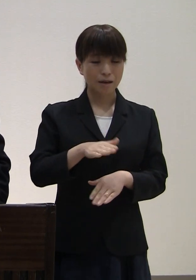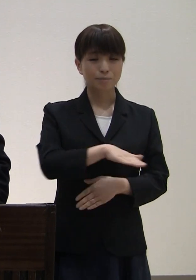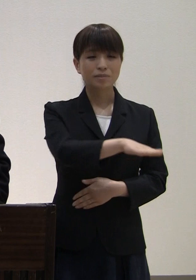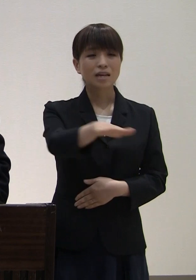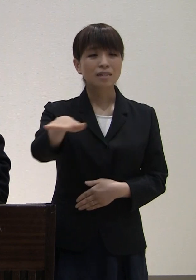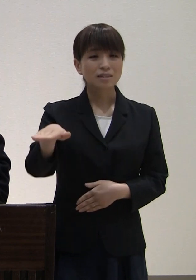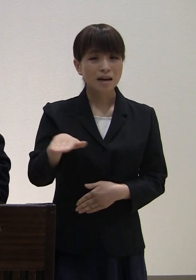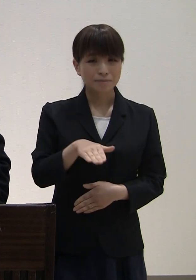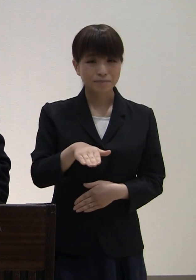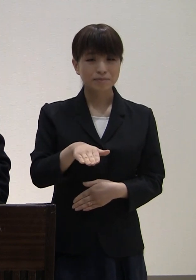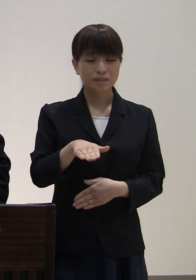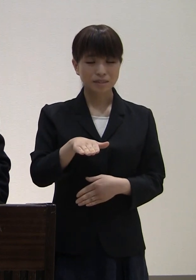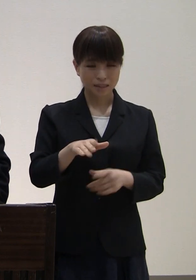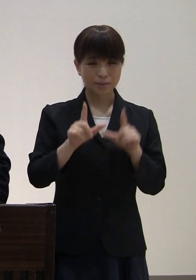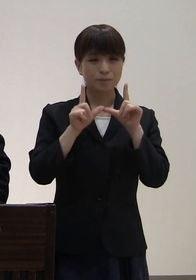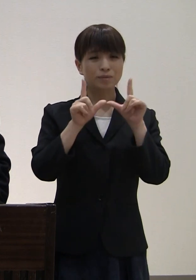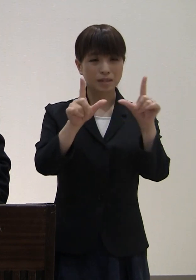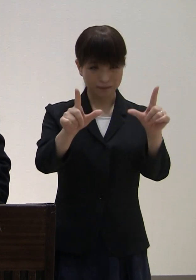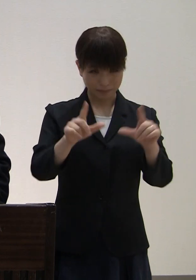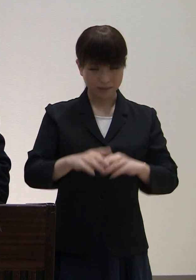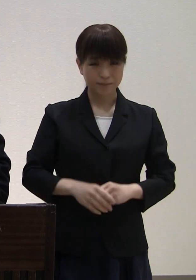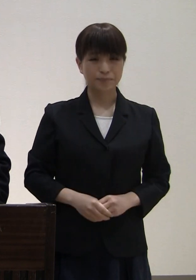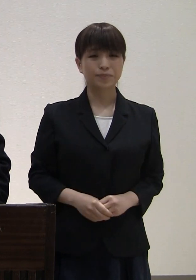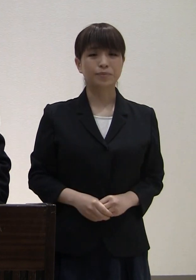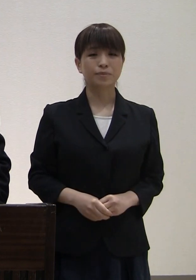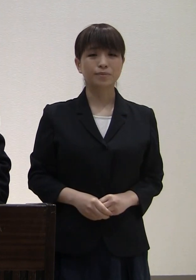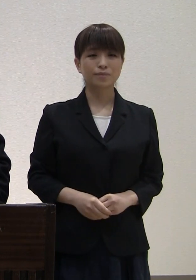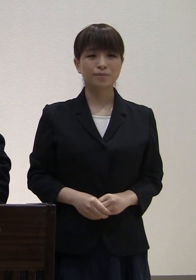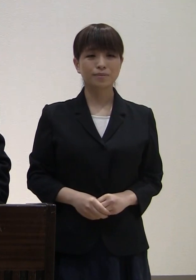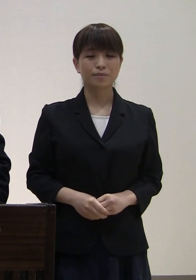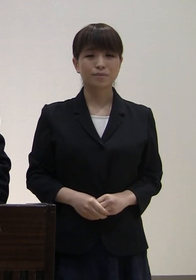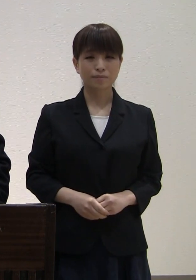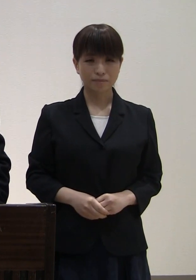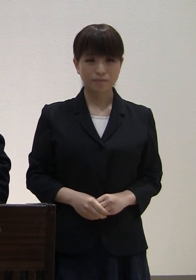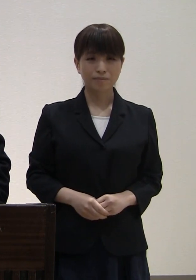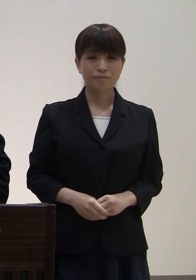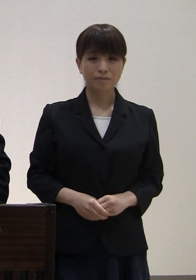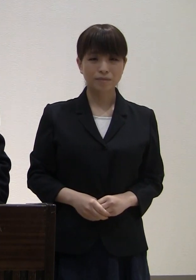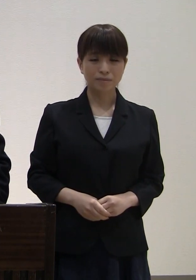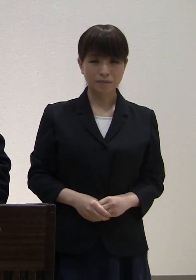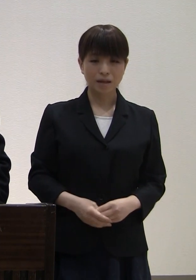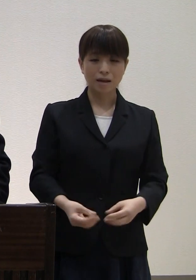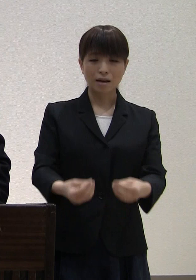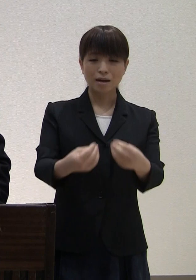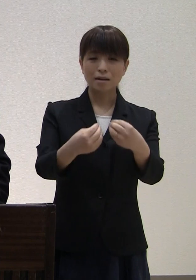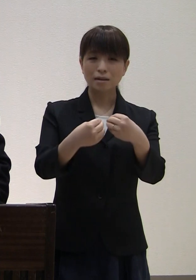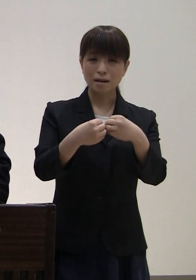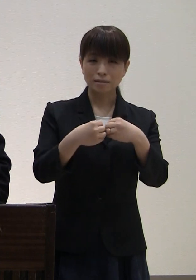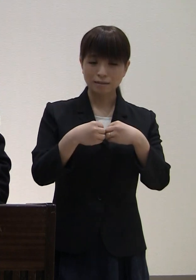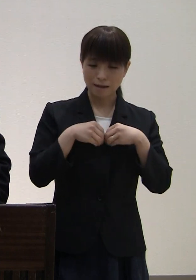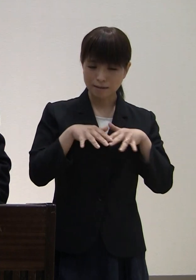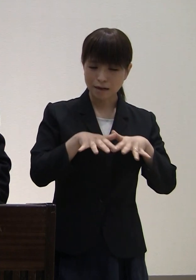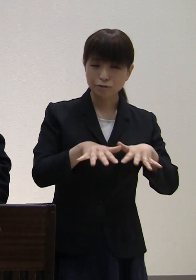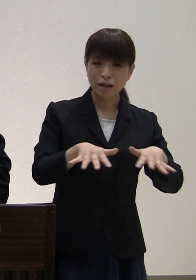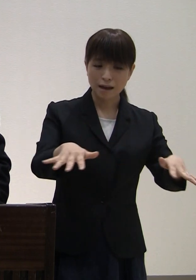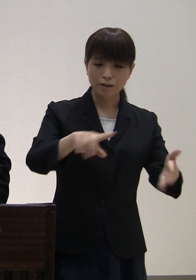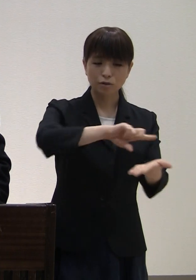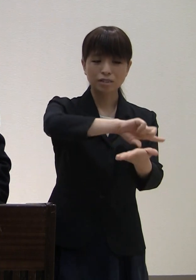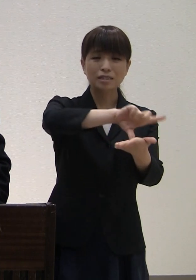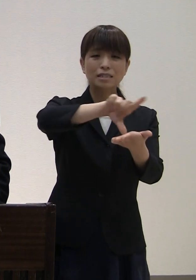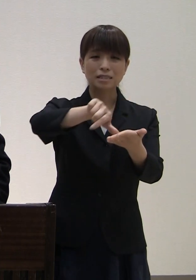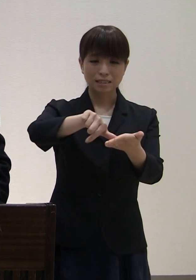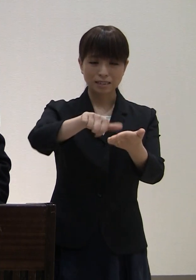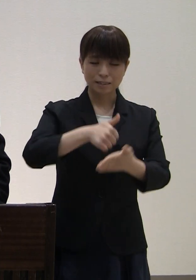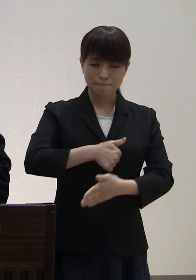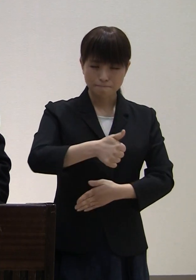へのメッセージを申し上げます。感染拡大地域への往来自粛